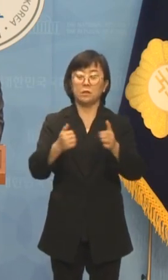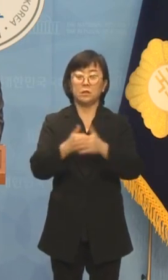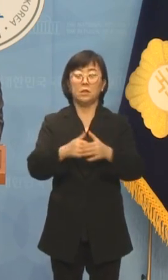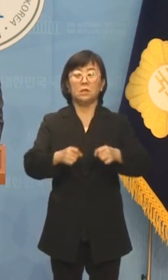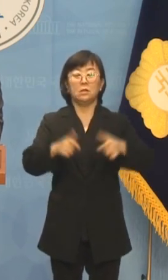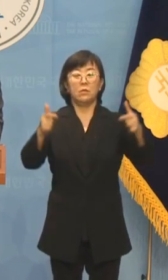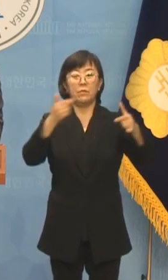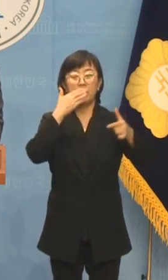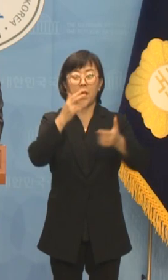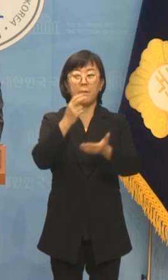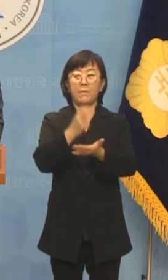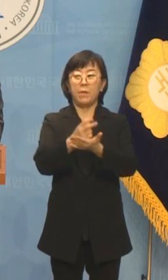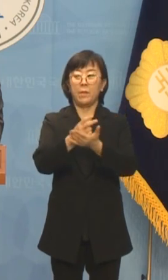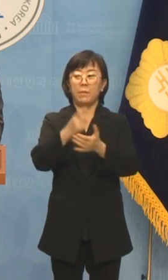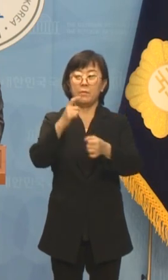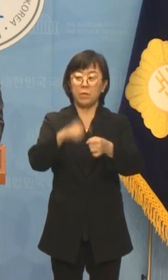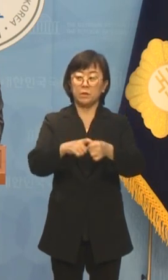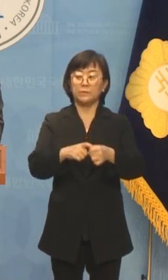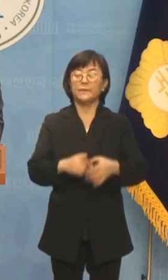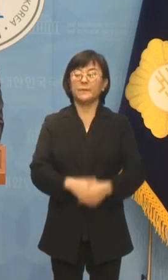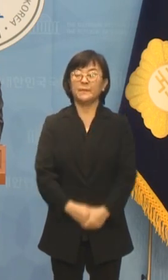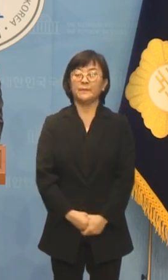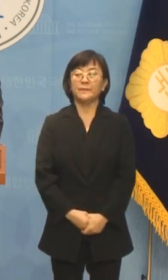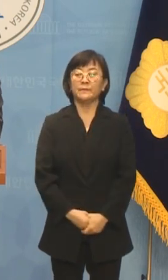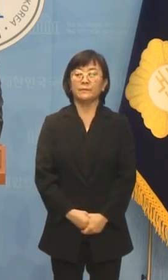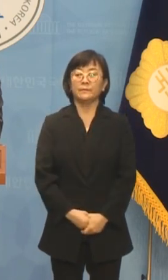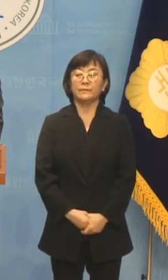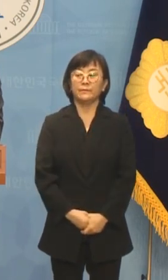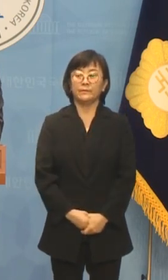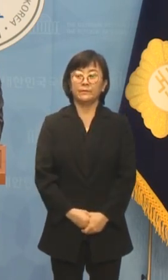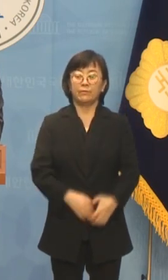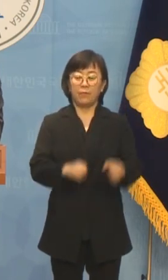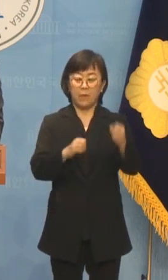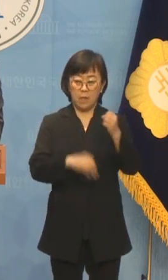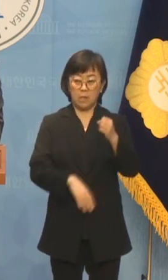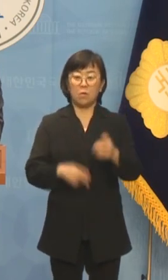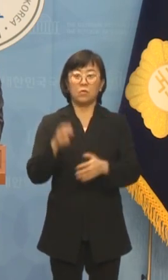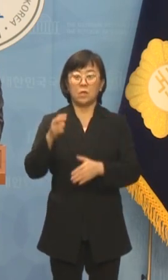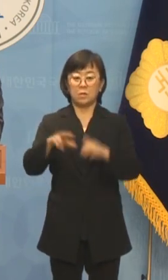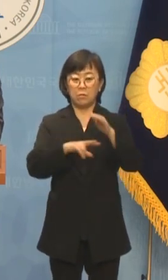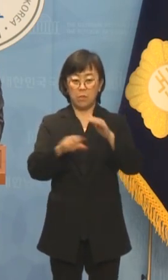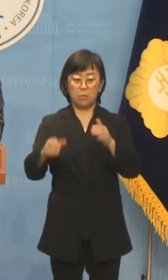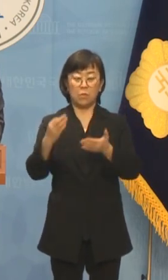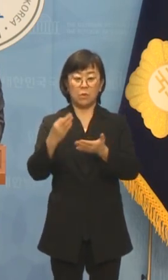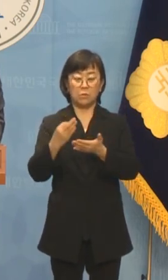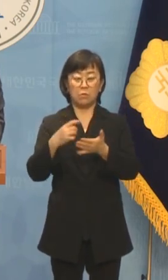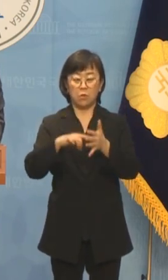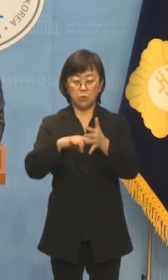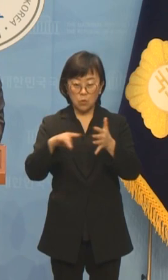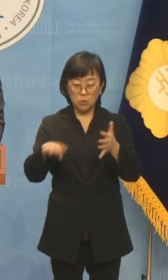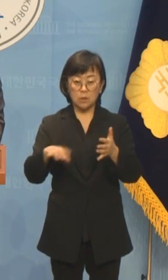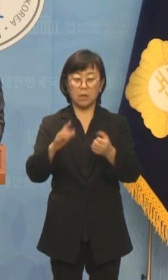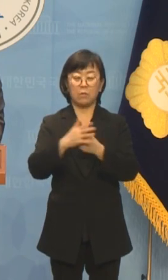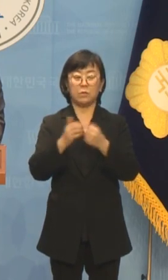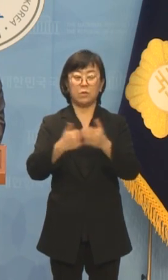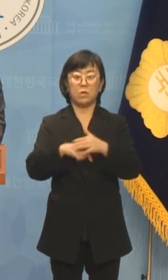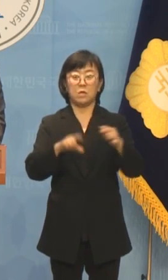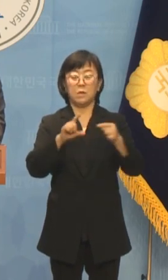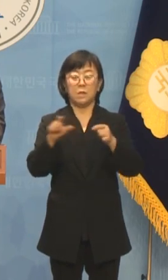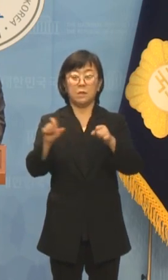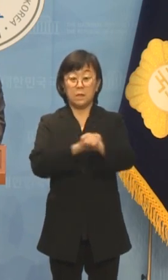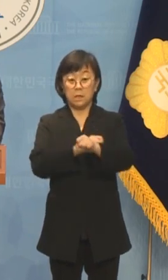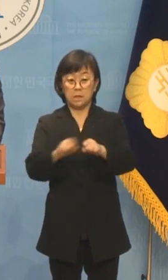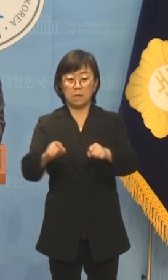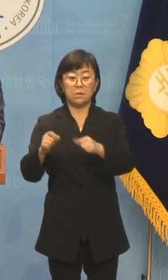늘려주는 것이 법안의 핵심입니다. 기존 대중교통비 소득공제 방식이나 일정액으로